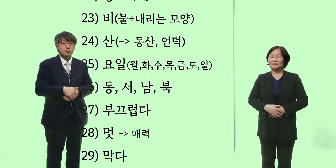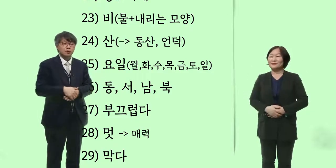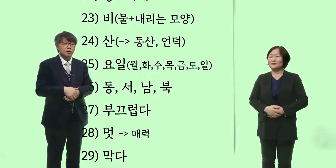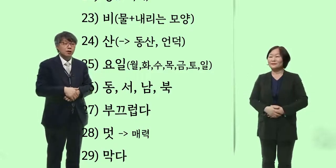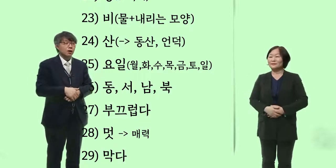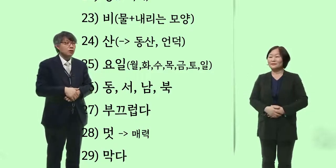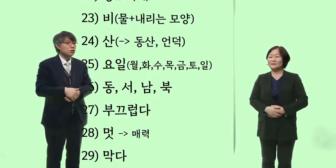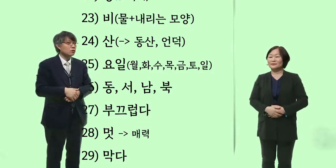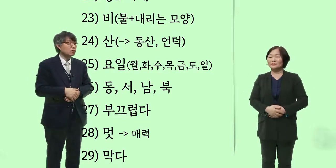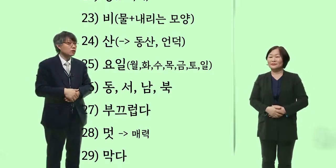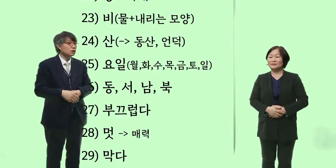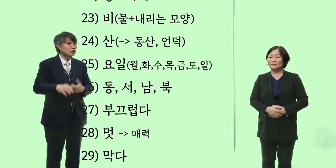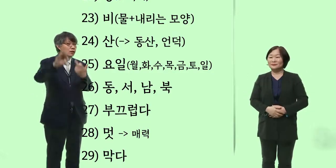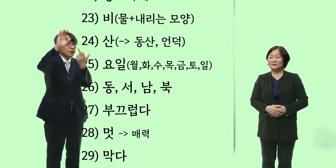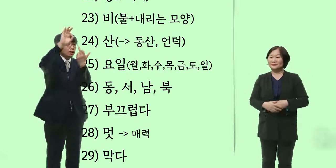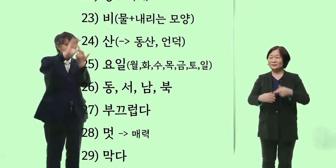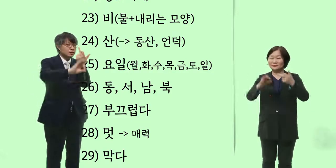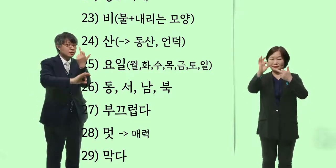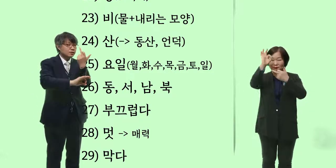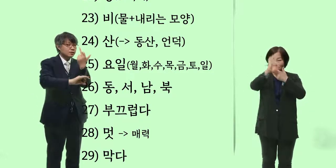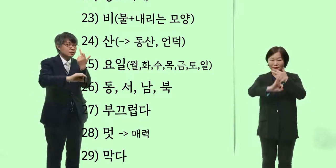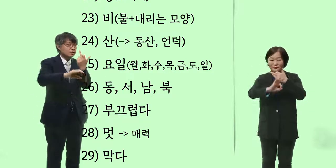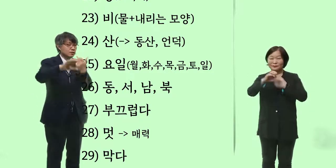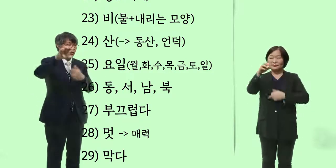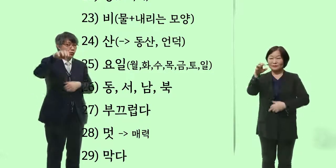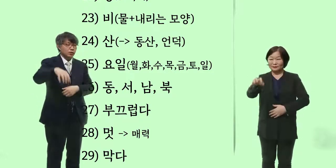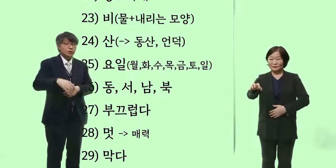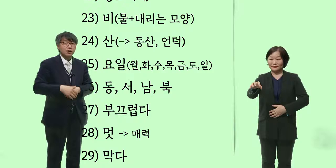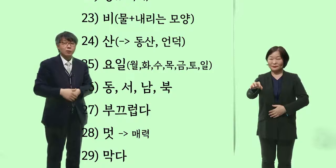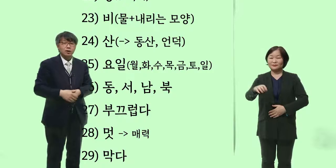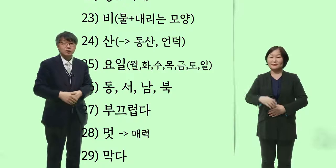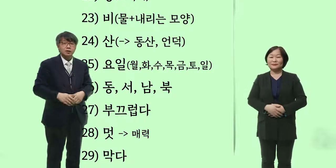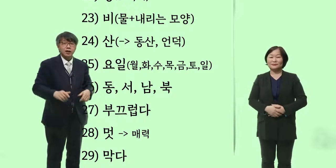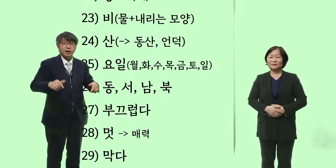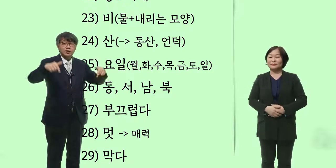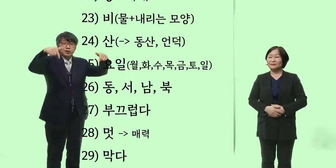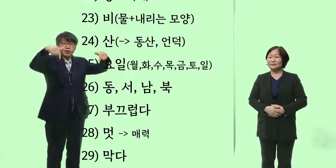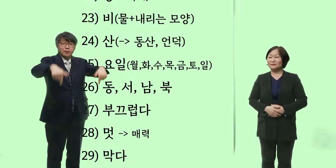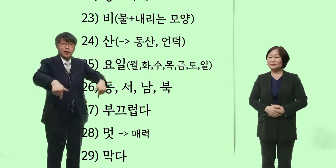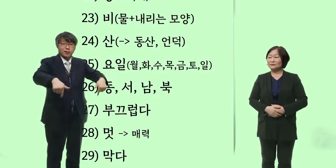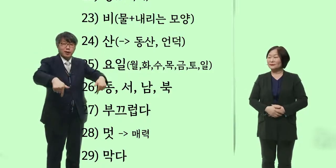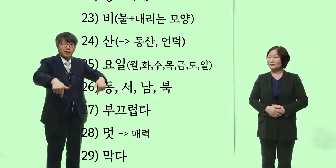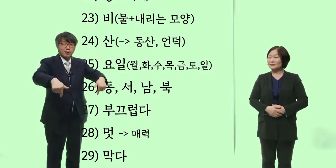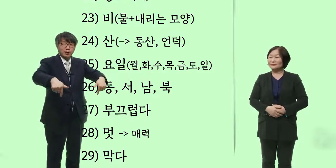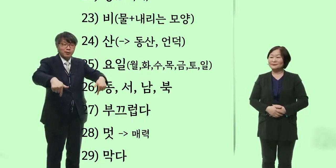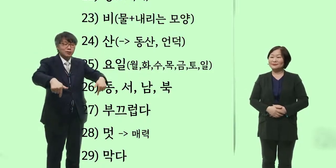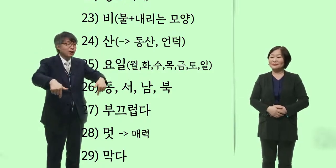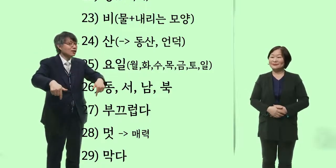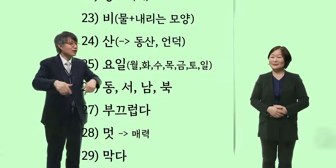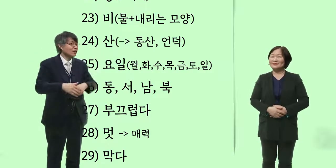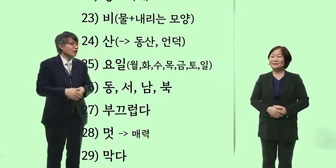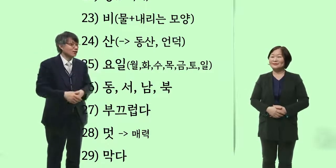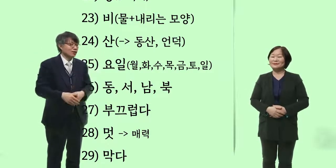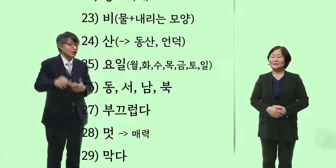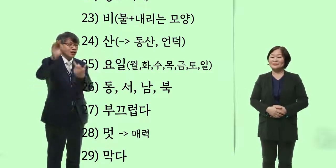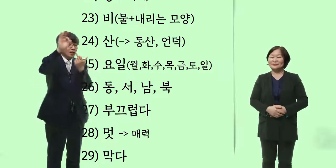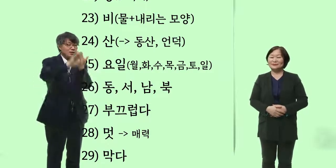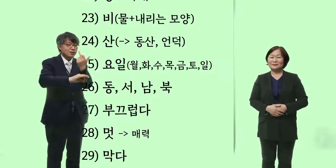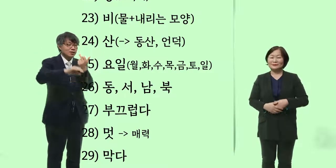되고요. 서쪽은 해지는 곳. 예, 원래는 해가 져서 이렇게 바깥으로 이렇게 넣은 거잖아요. 그죠? 해지는